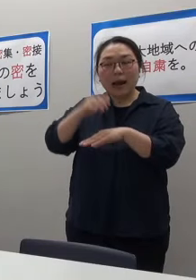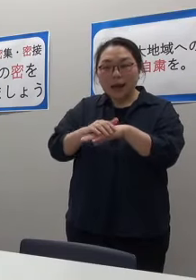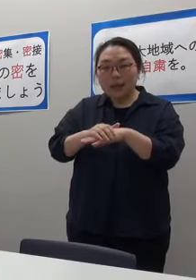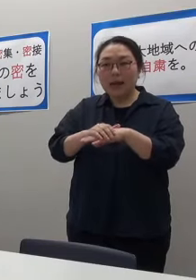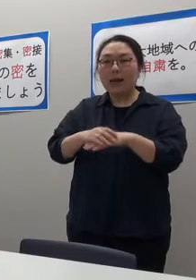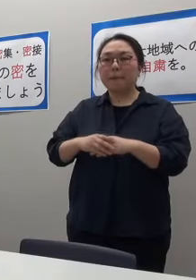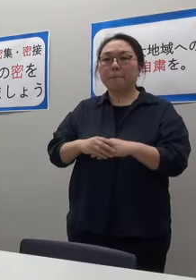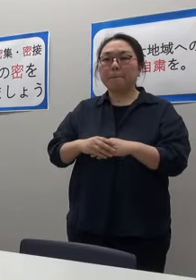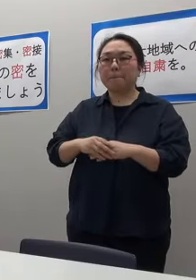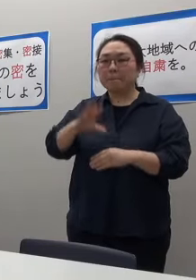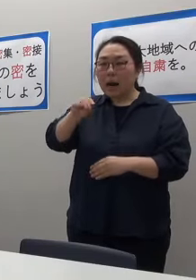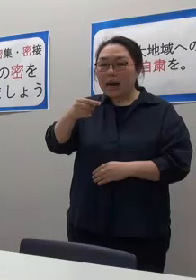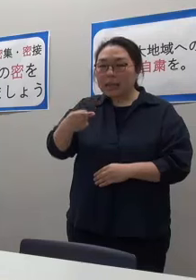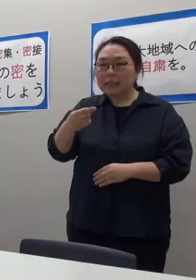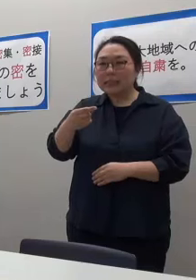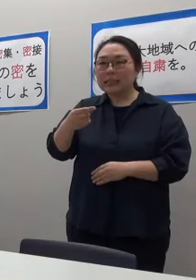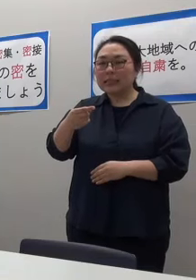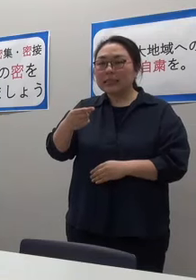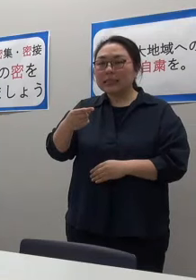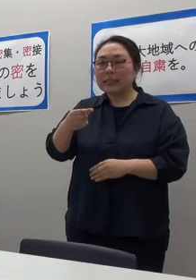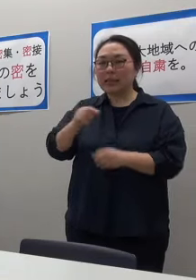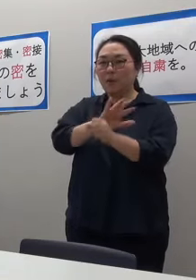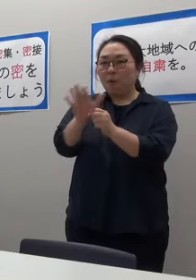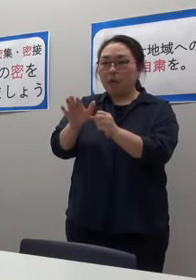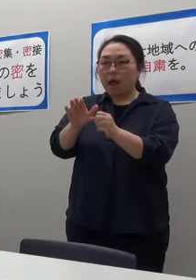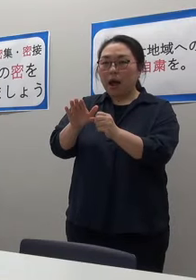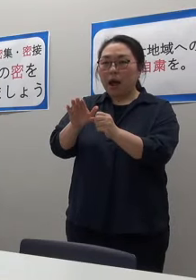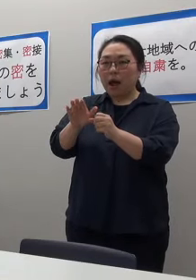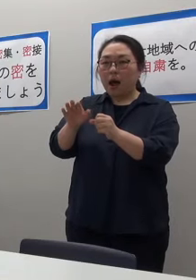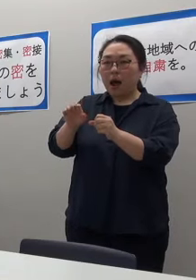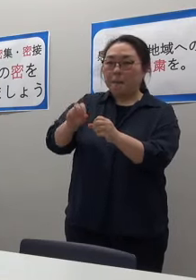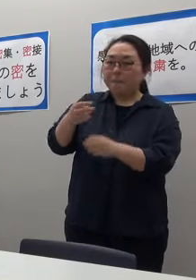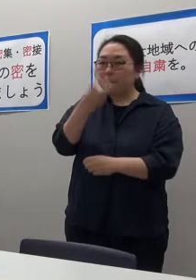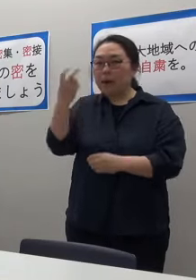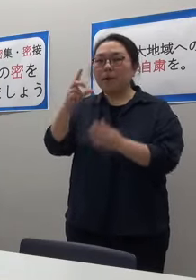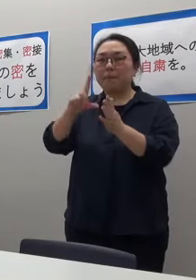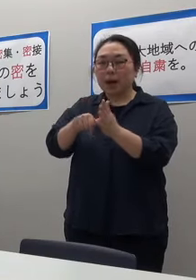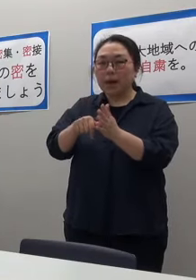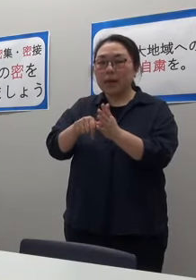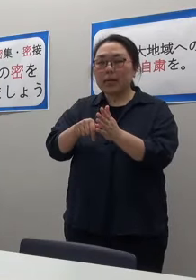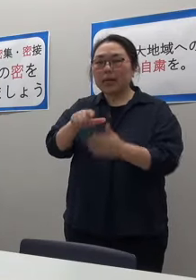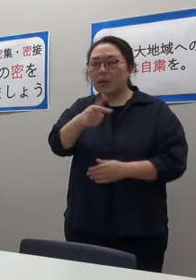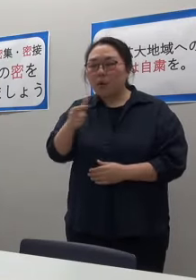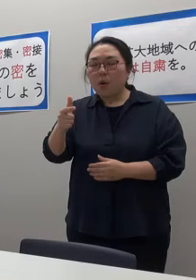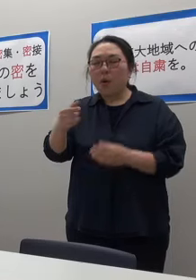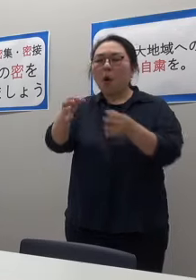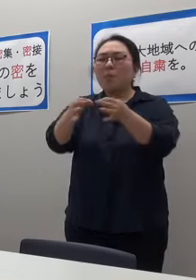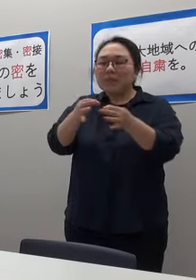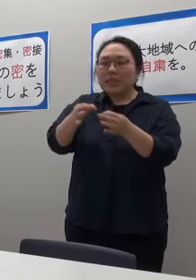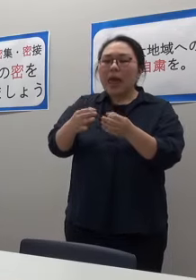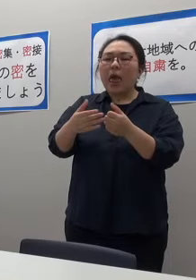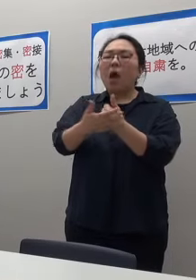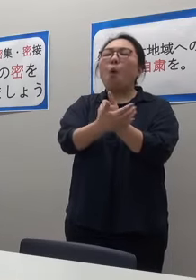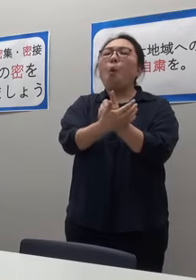県も出た場合、あの商業施設等市内もいろいろ影響が出てくるかと思うんですが、まあ、やはりあの補償の話等といろいろ話題に上